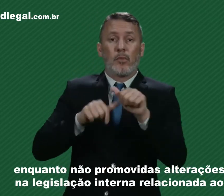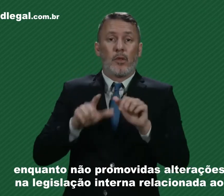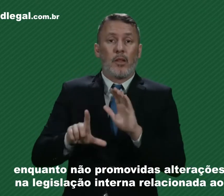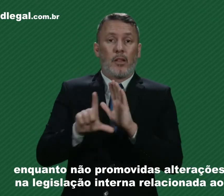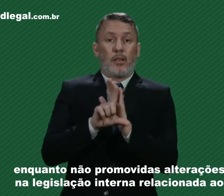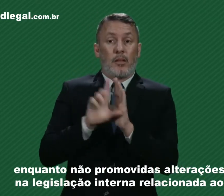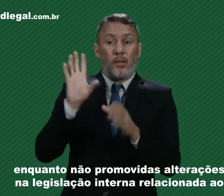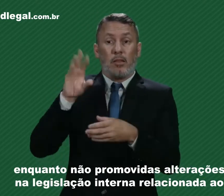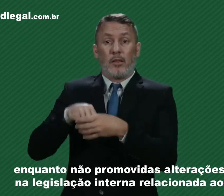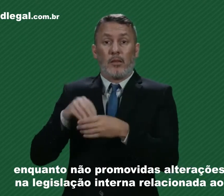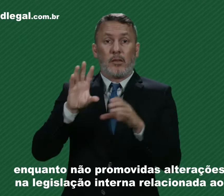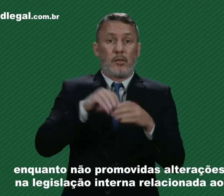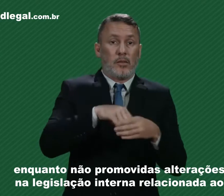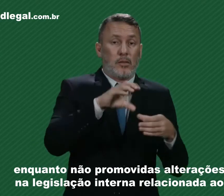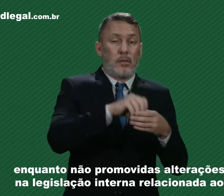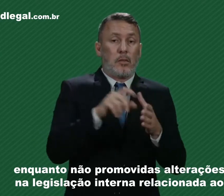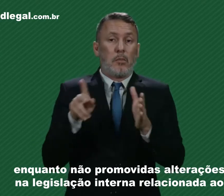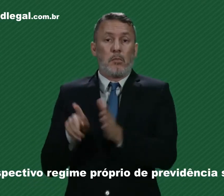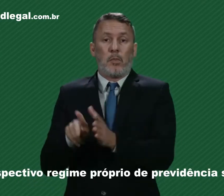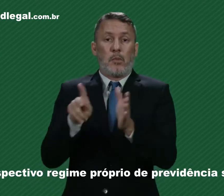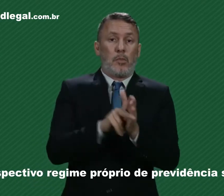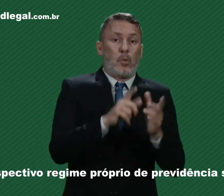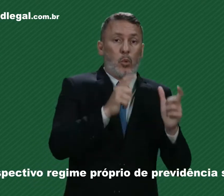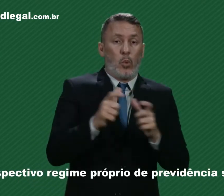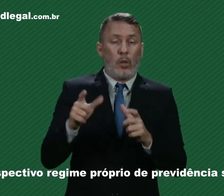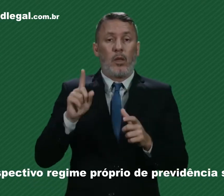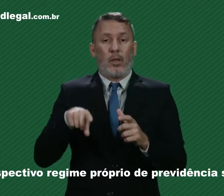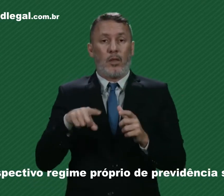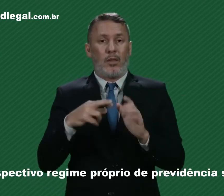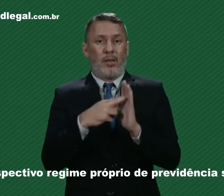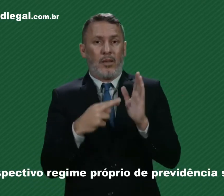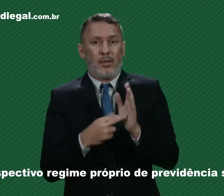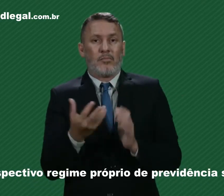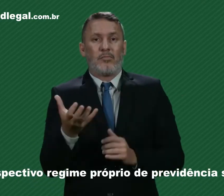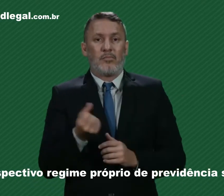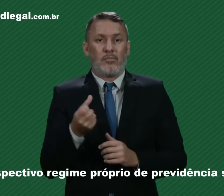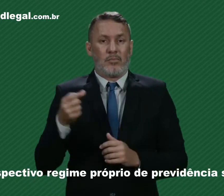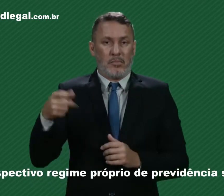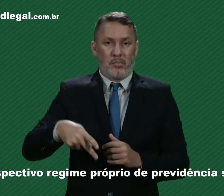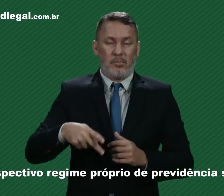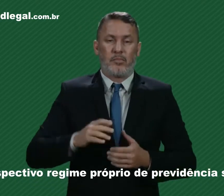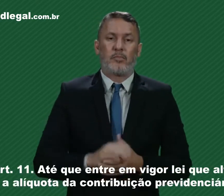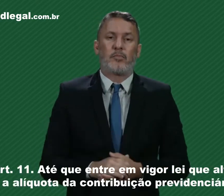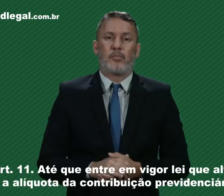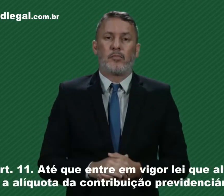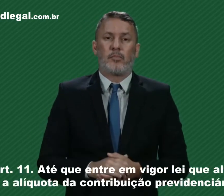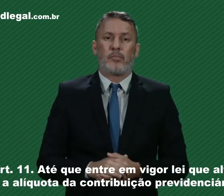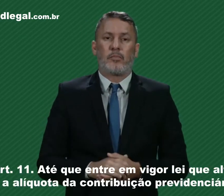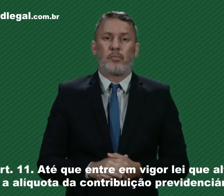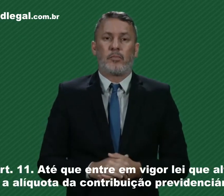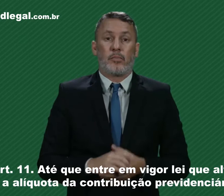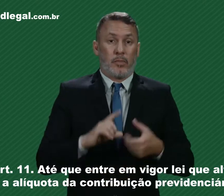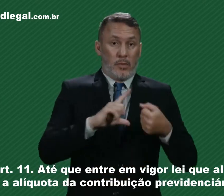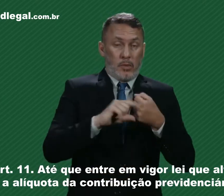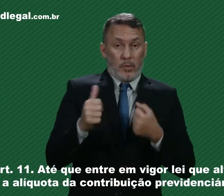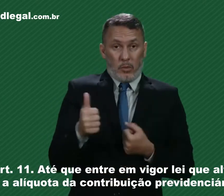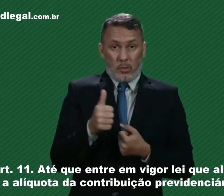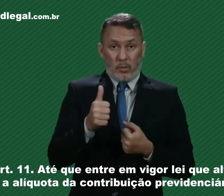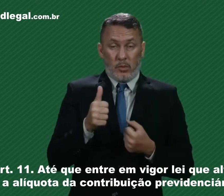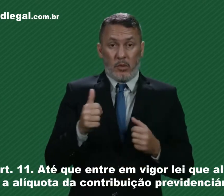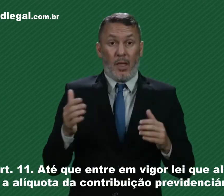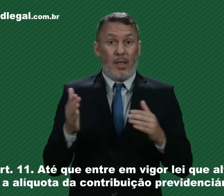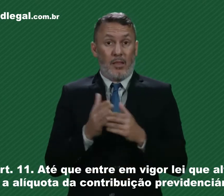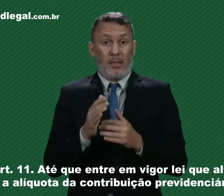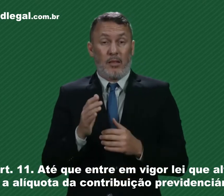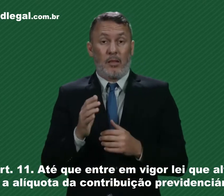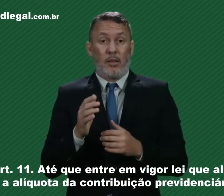na legislação interna relacionada ao respectivo regime próprio de previdência social. Artigo 11. Até que